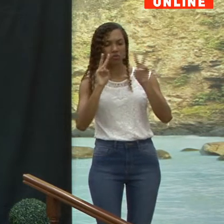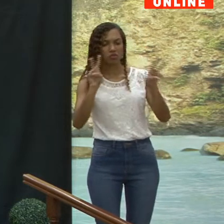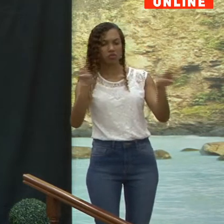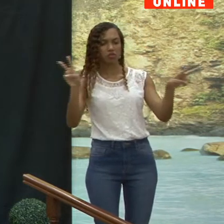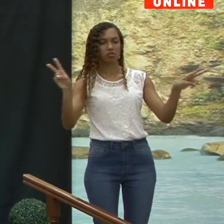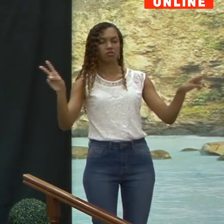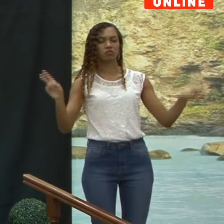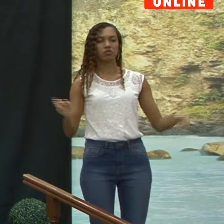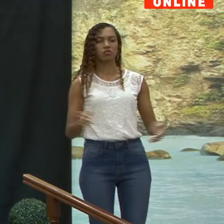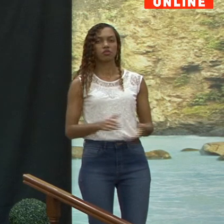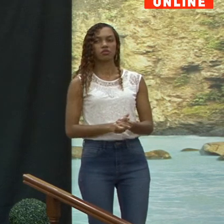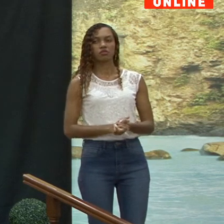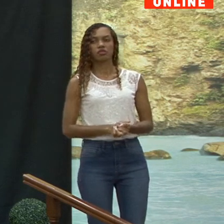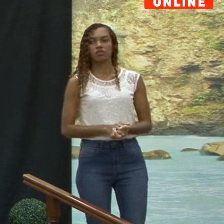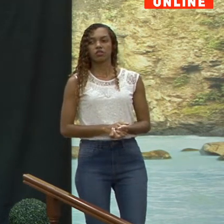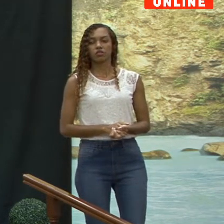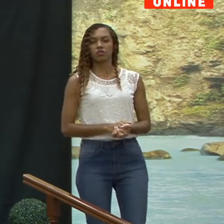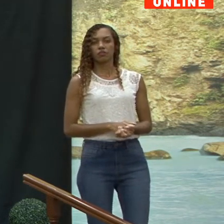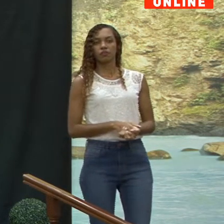poucos views.